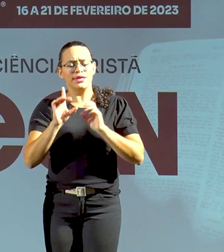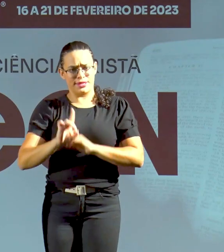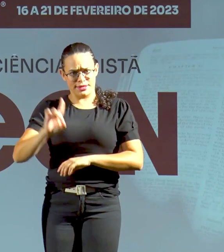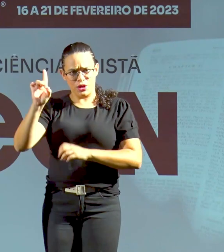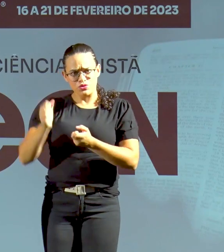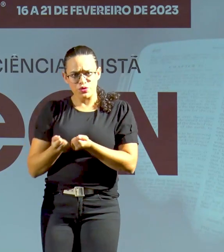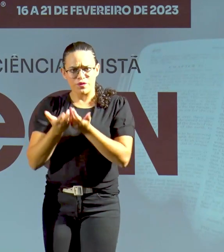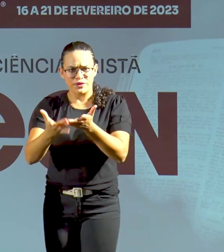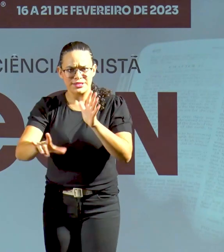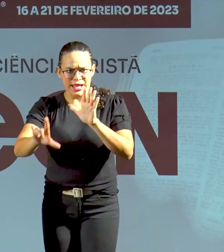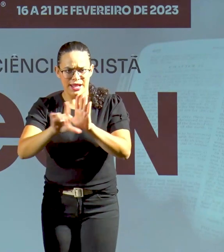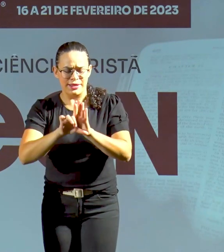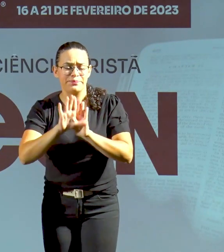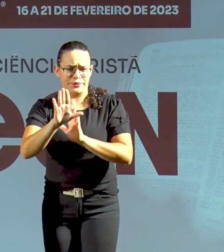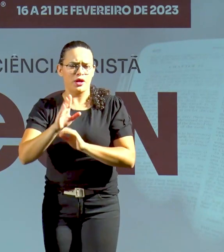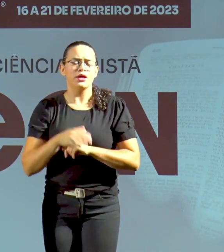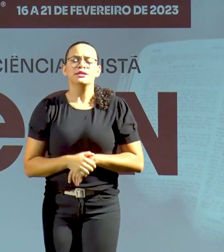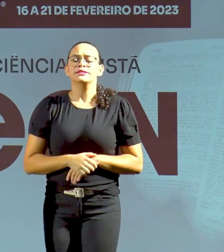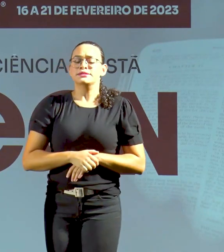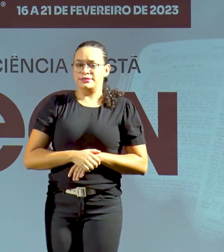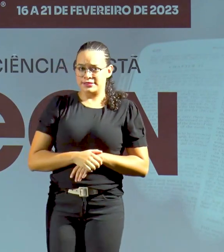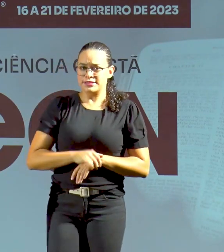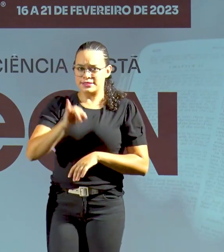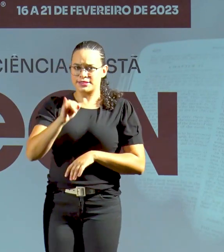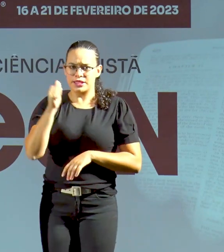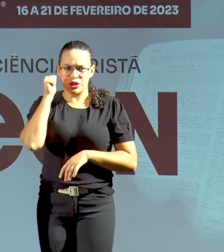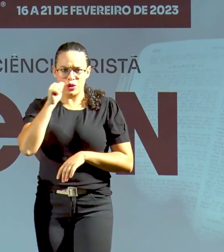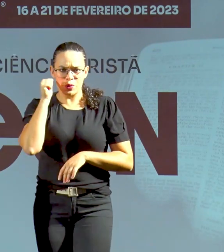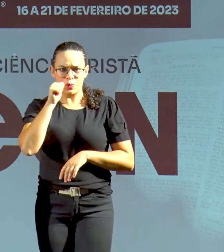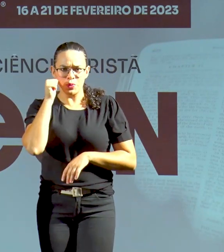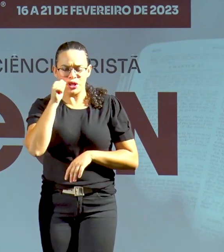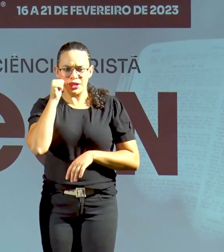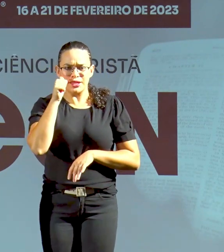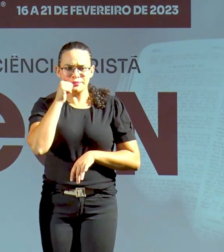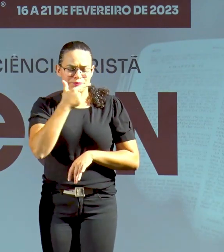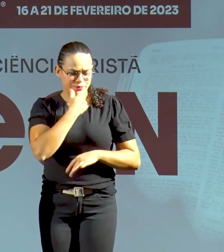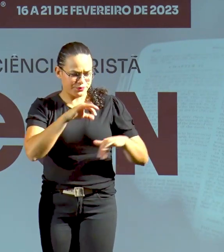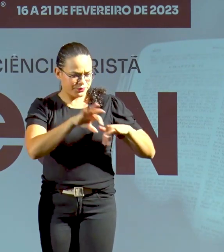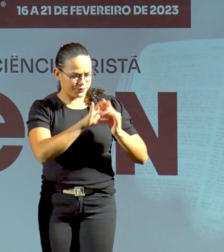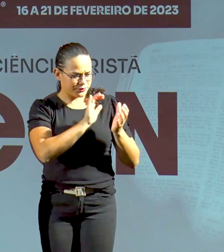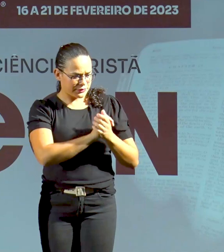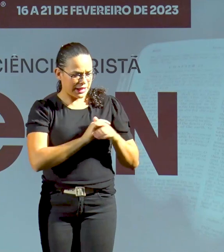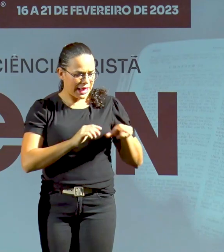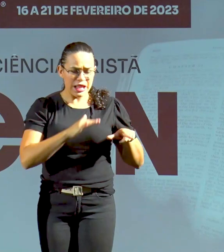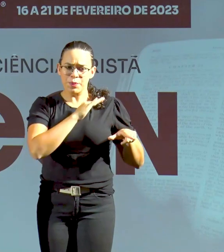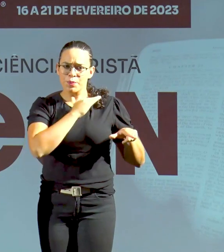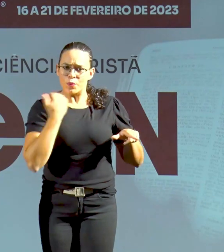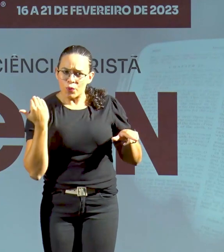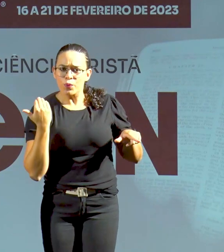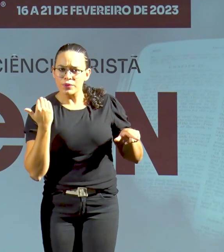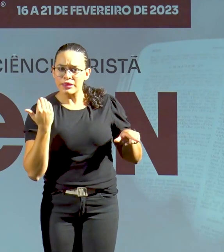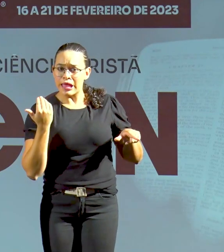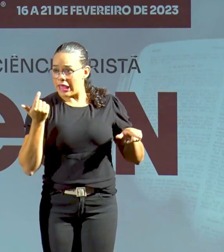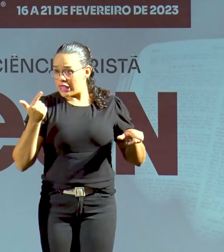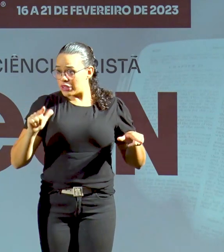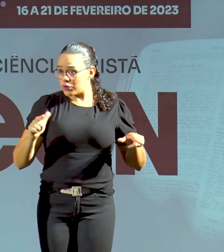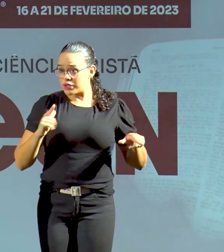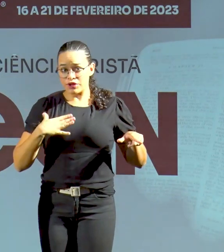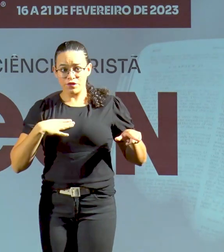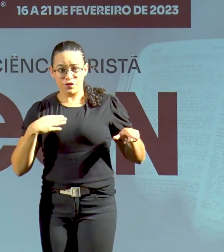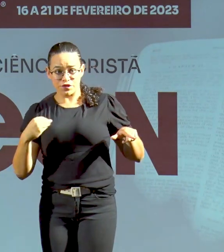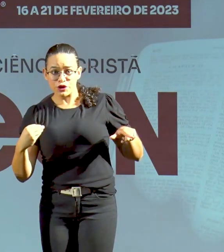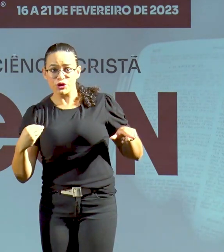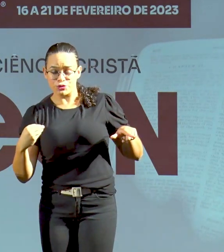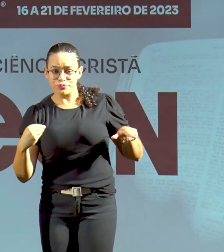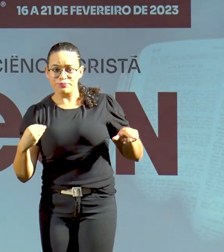quando uma mulher morria ficava Viúva Sem ter deixado nenhum filho o irmão mais